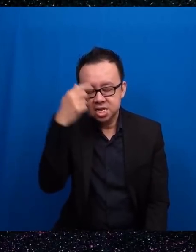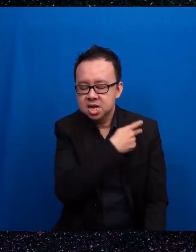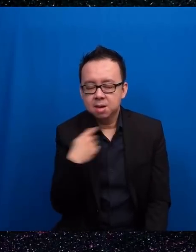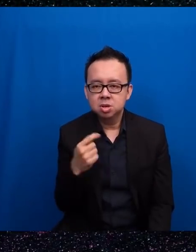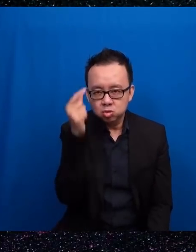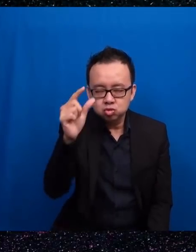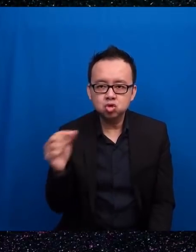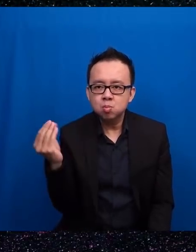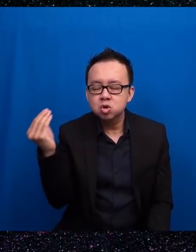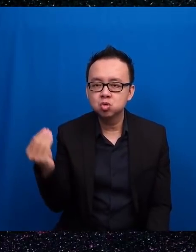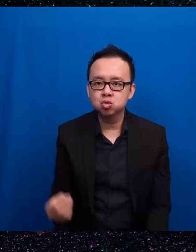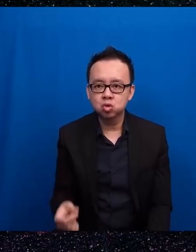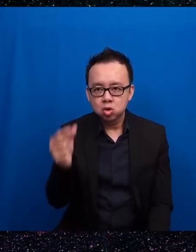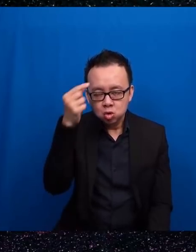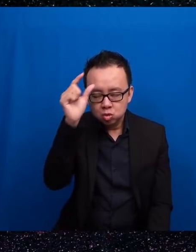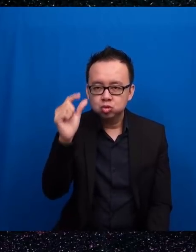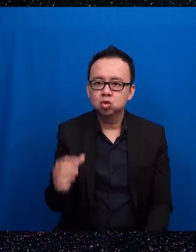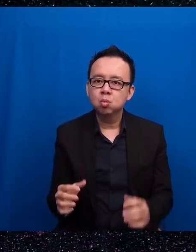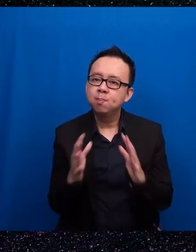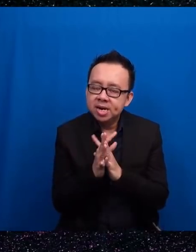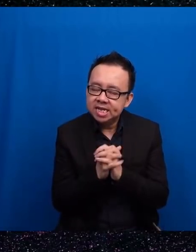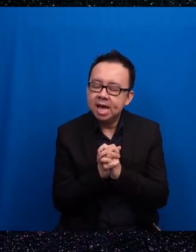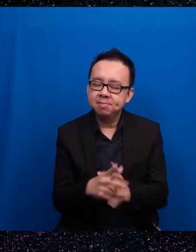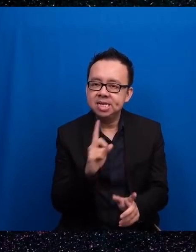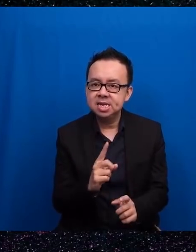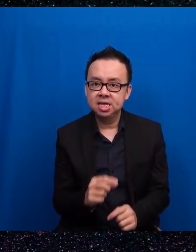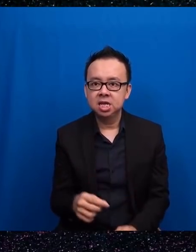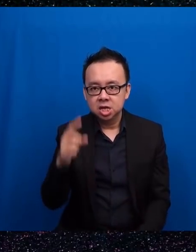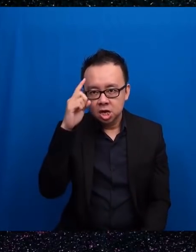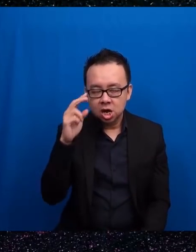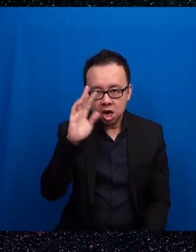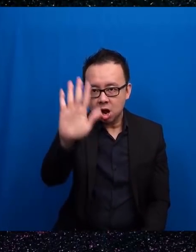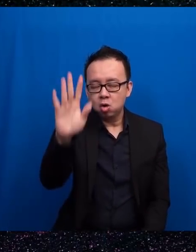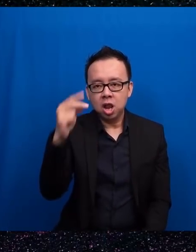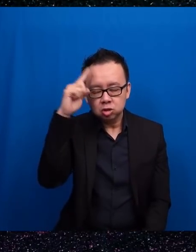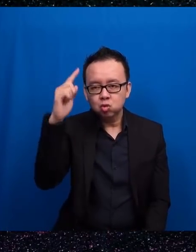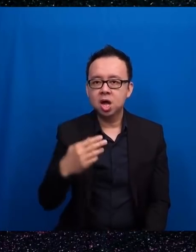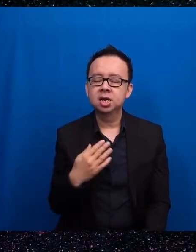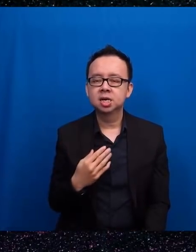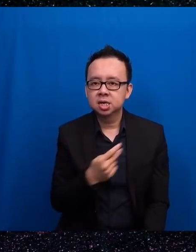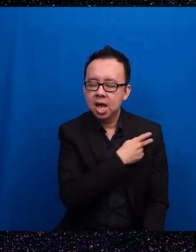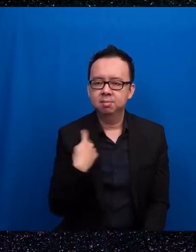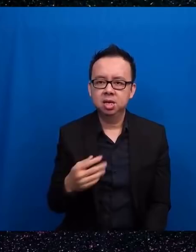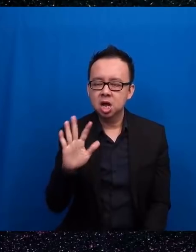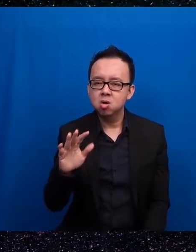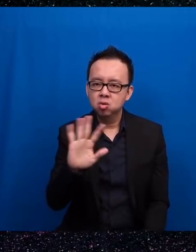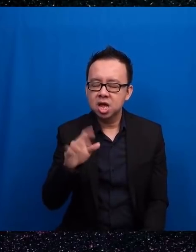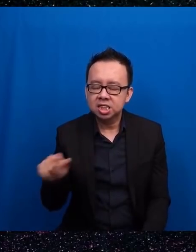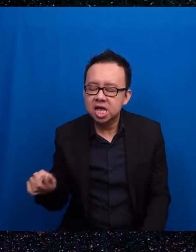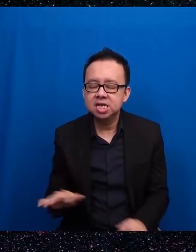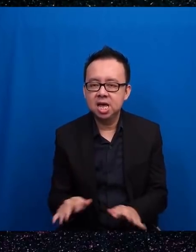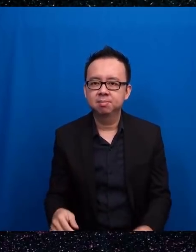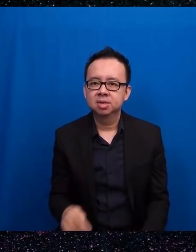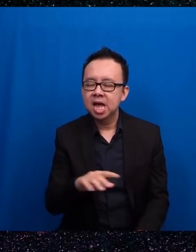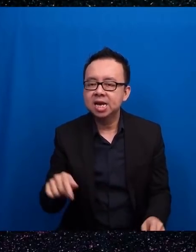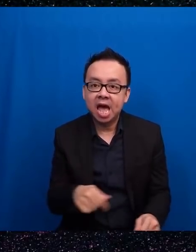menunggu, ajari kami untuk berdiam diri dan mengetahui bahwa Engkaulah Allah kami. Engkau tidak akan tinggal diam atas